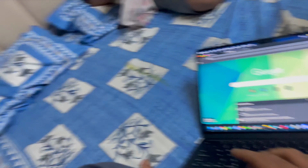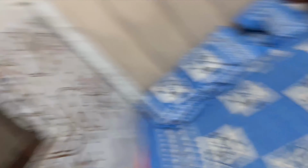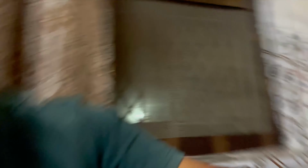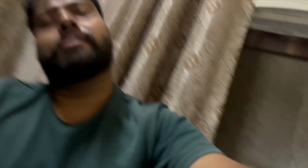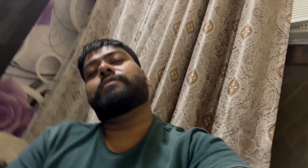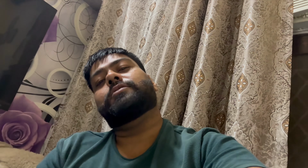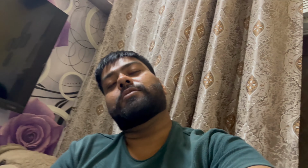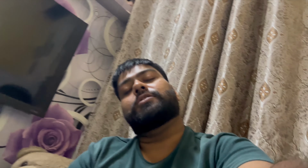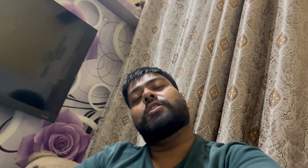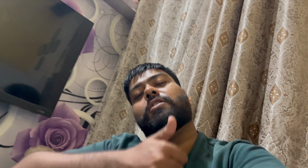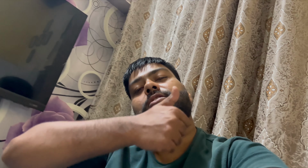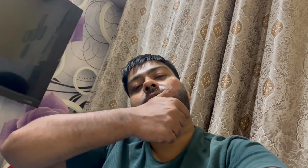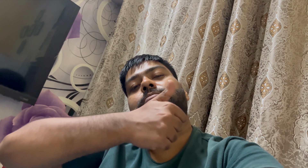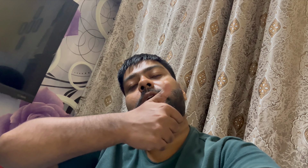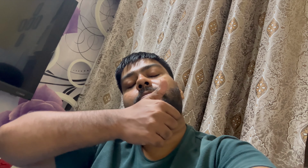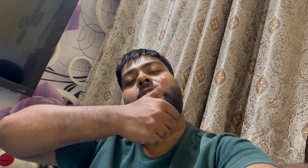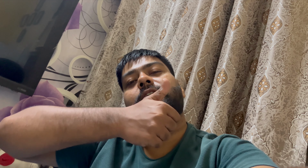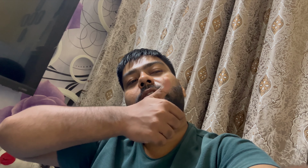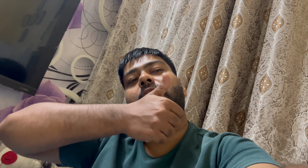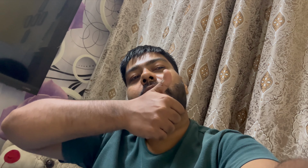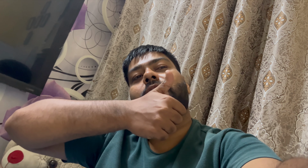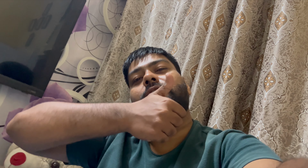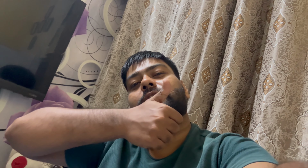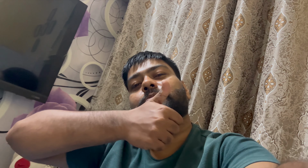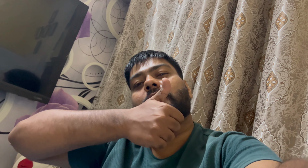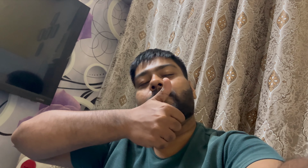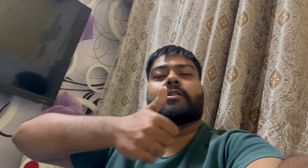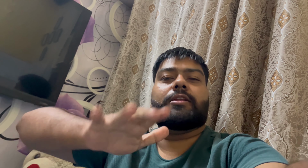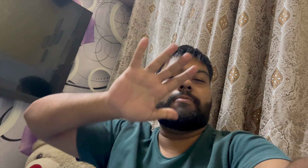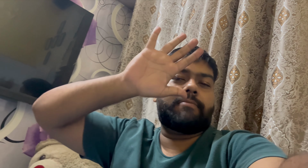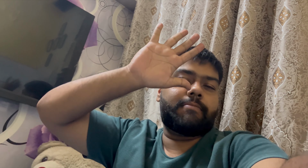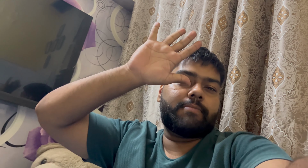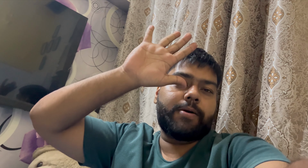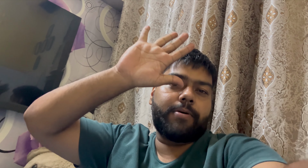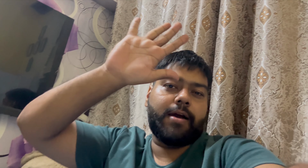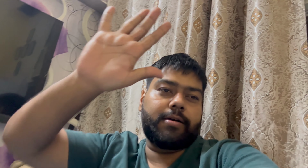गाइस, करते हैं अभी सब। चलो गाइस, बाय बाय। लाइक और सब्सक्राइब कर देना। बाय बाय।